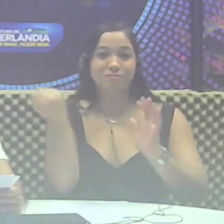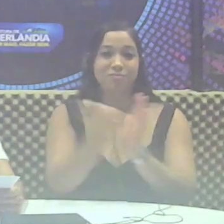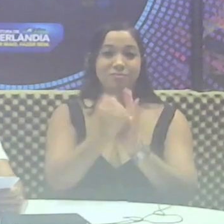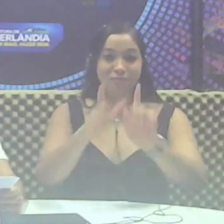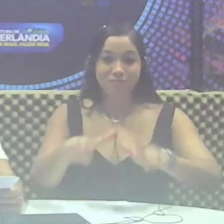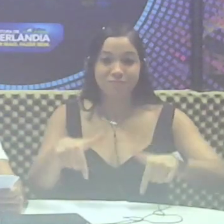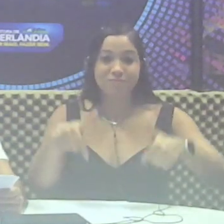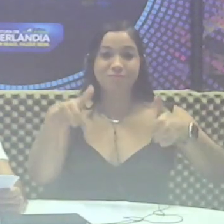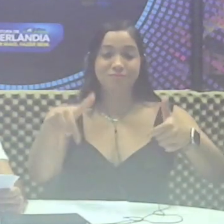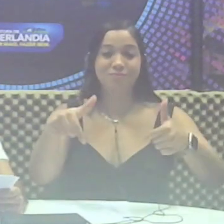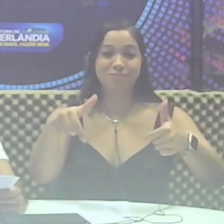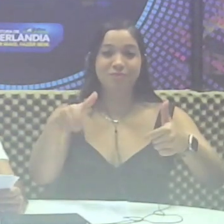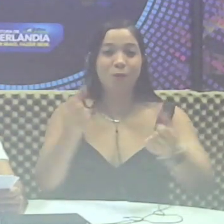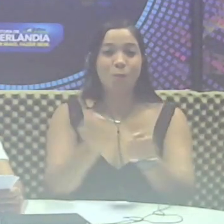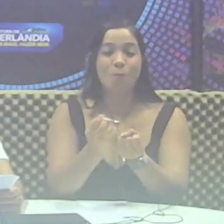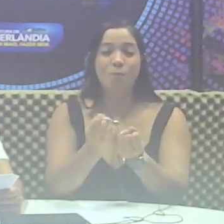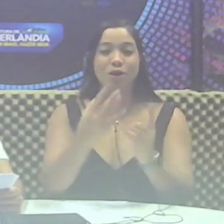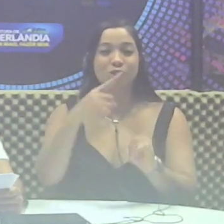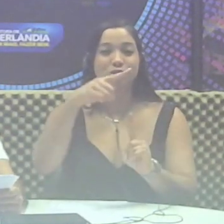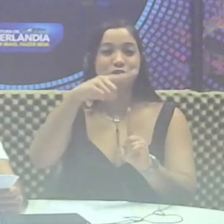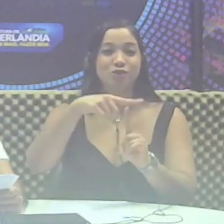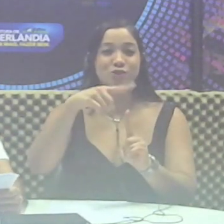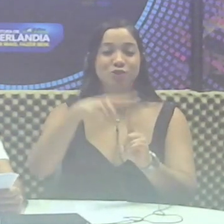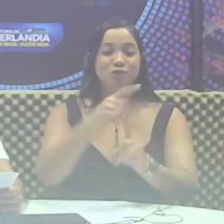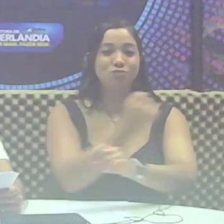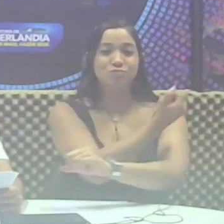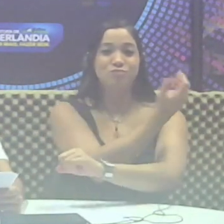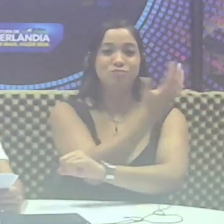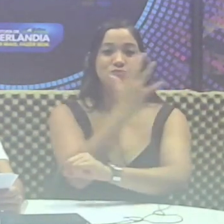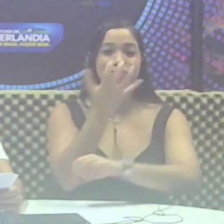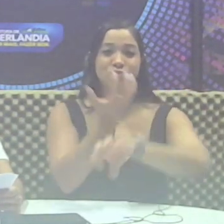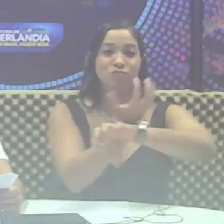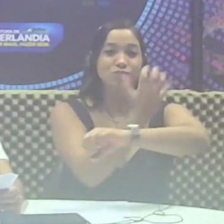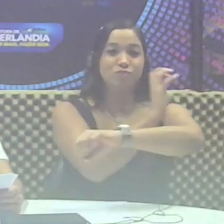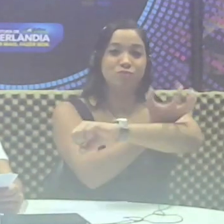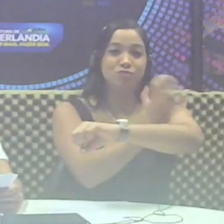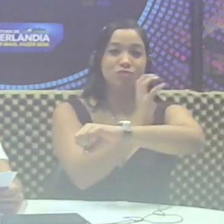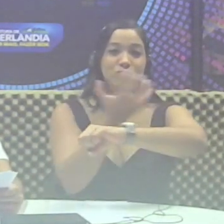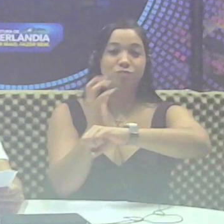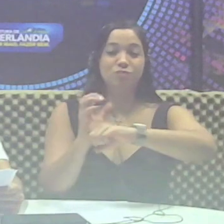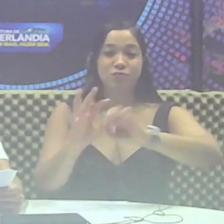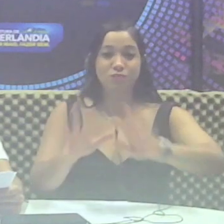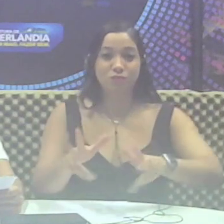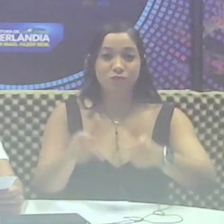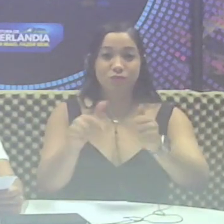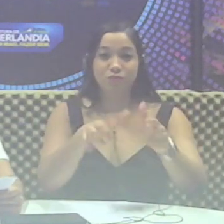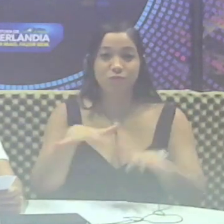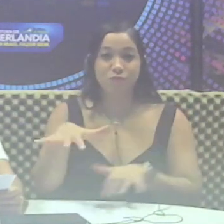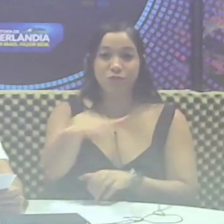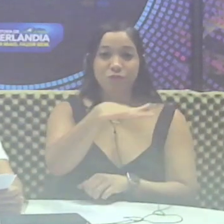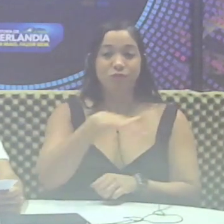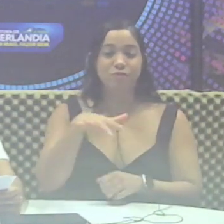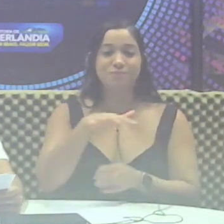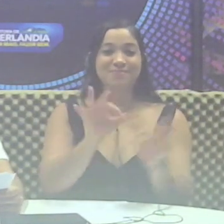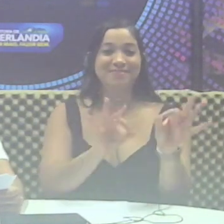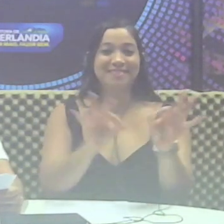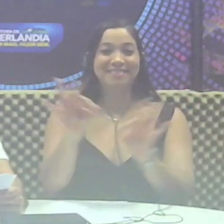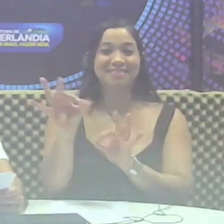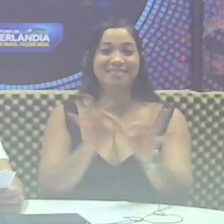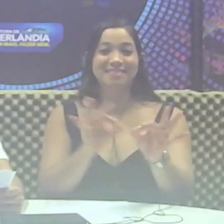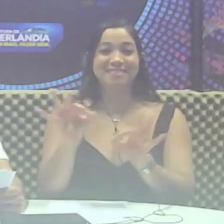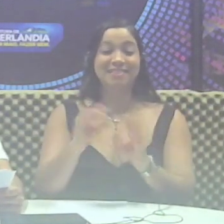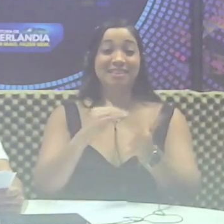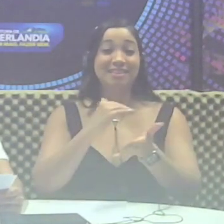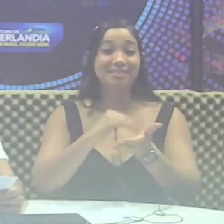ação, que contará com vários tipos de espécies do cerrado definidas para a regeneração do local. O projeto é conduzido